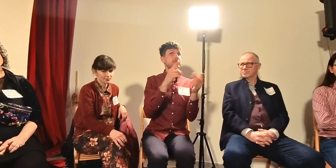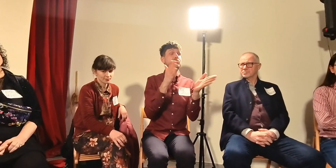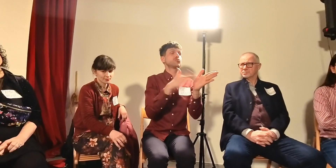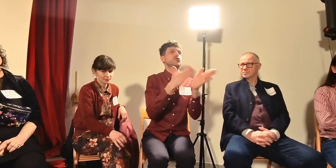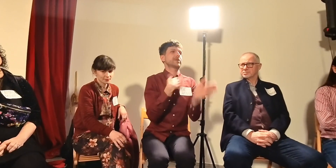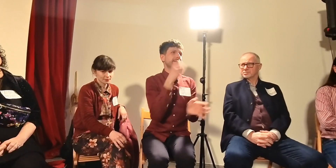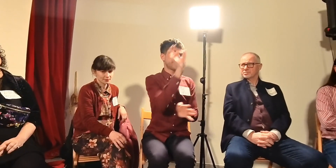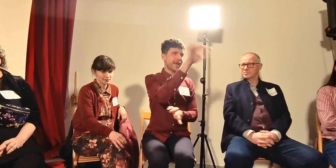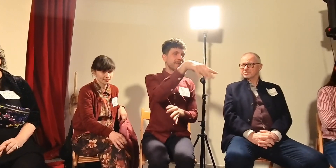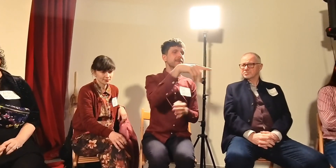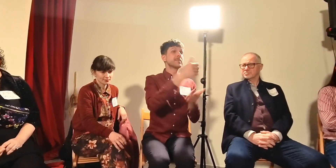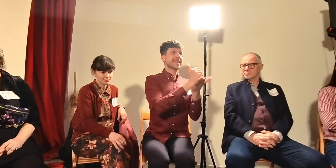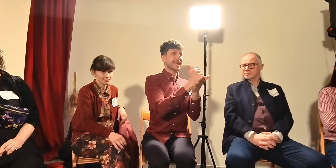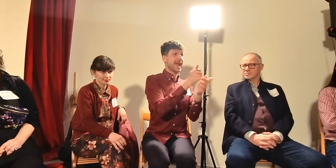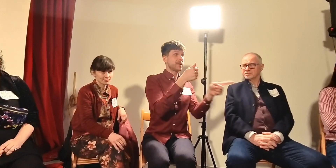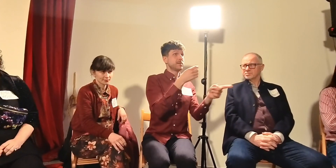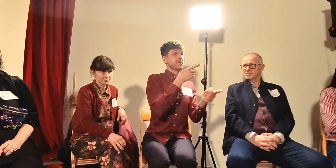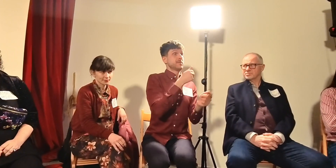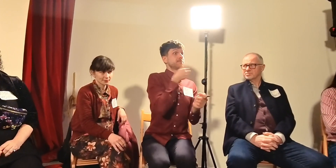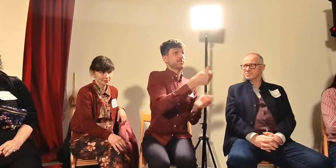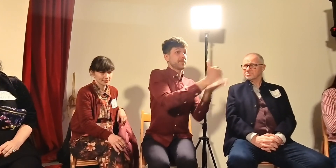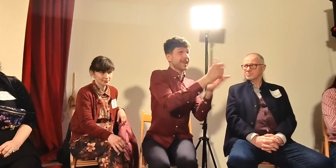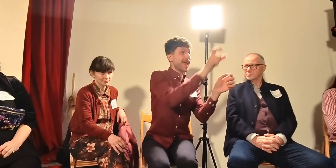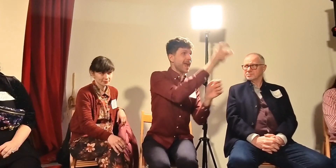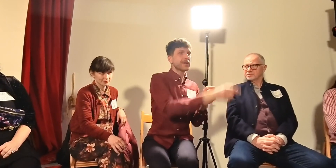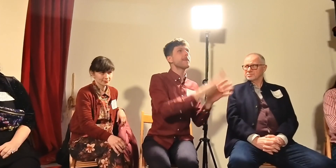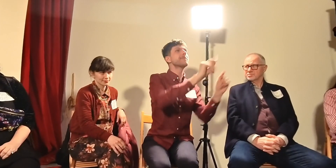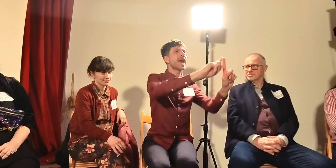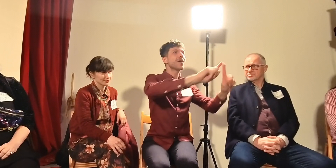opravdu jako lidé jsme rozrůznění, můžu dát příklad,